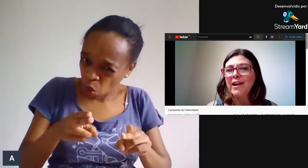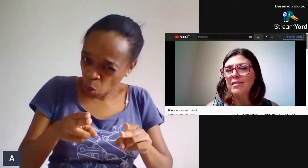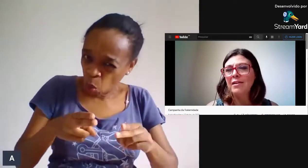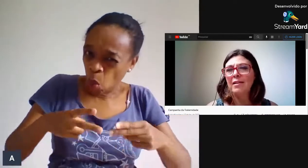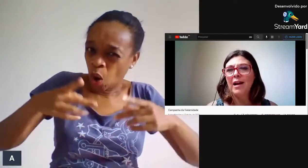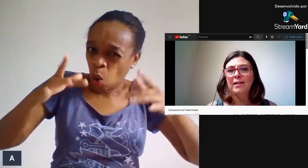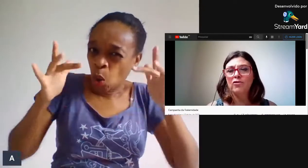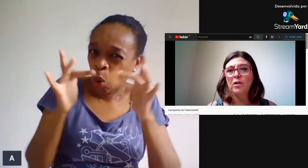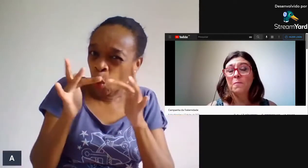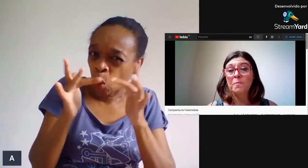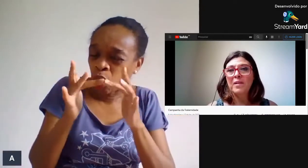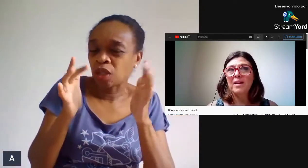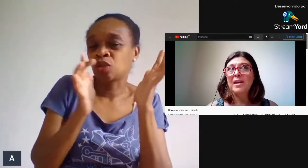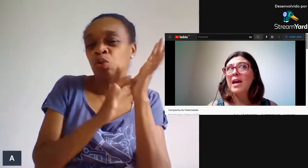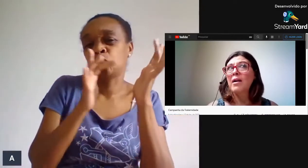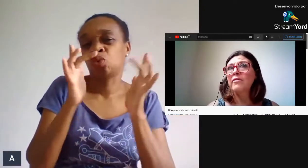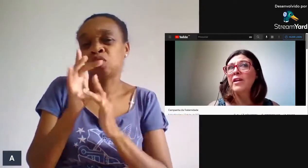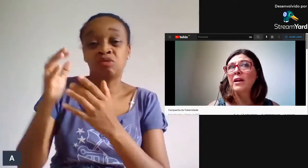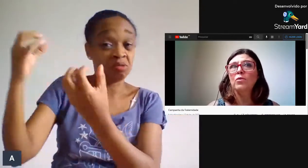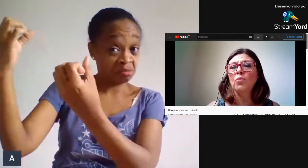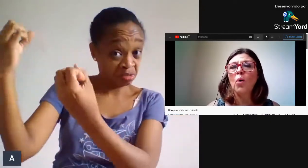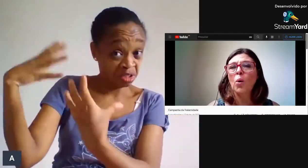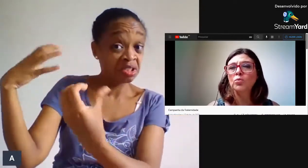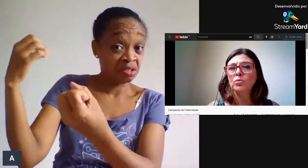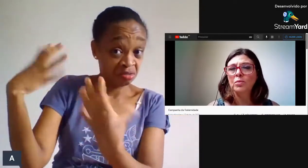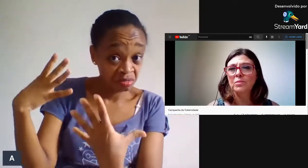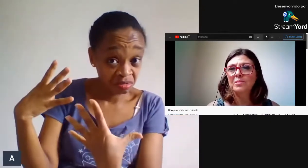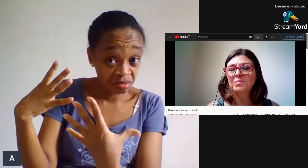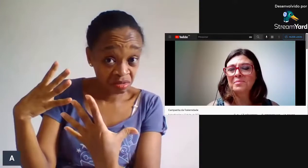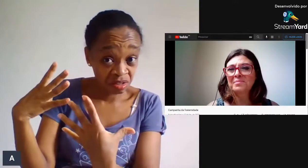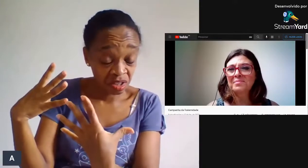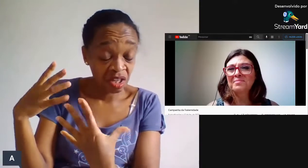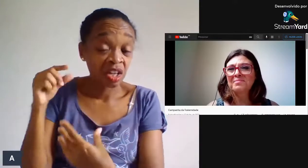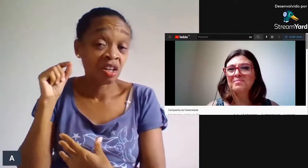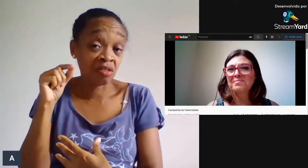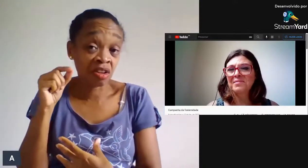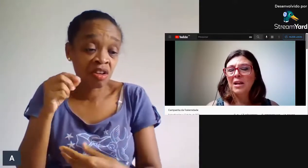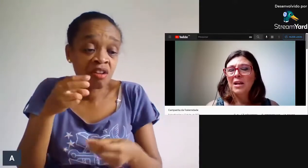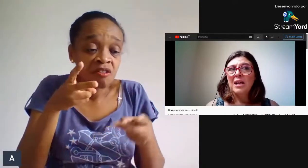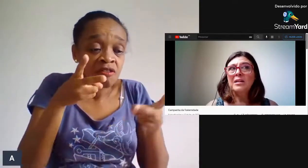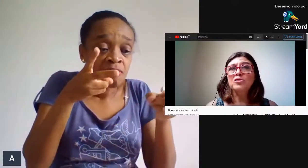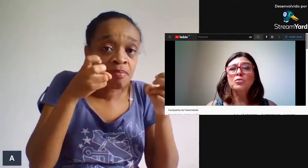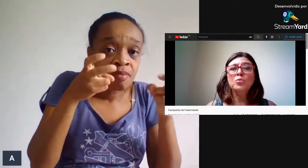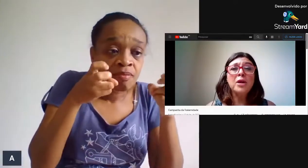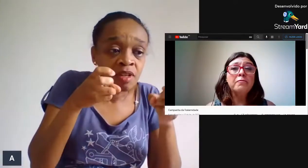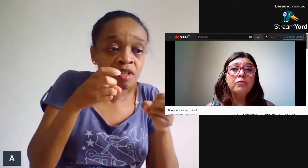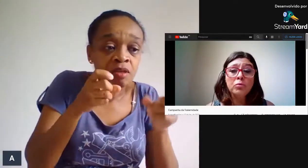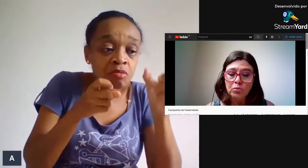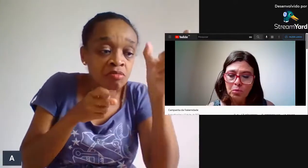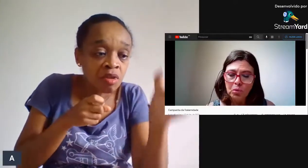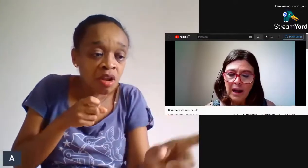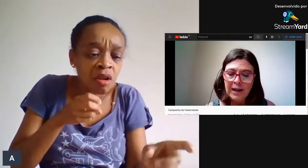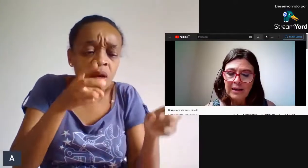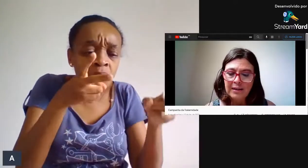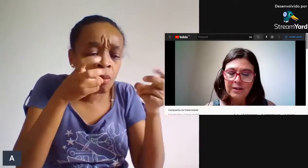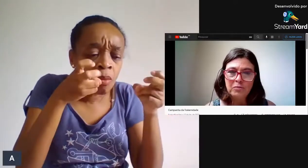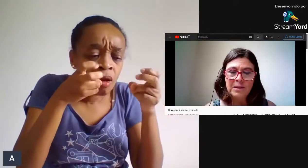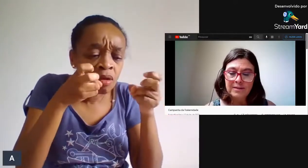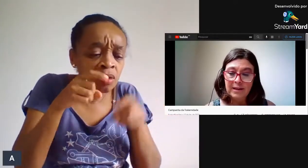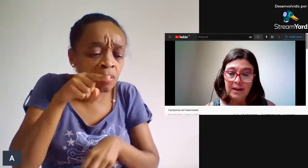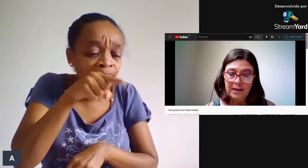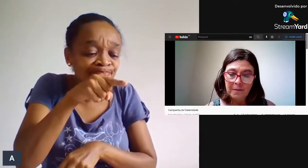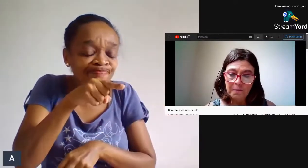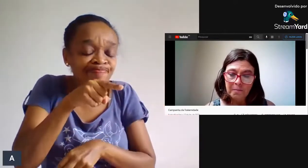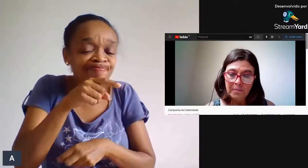é a fraternidade, que é o bem do outro? Então, discute a fundo a